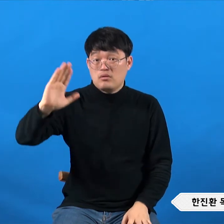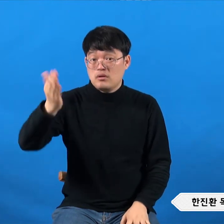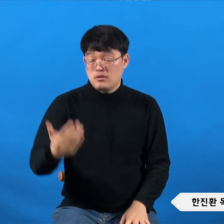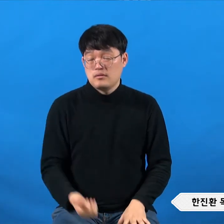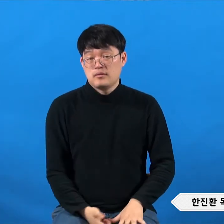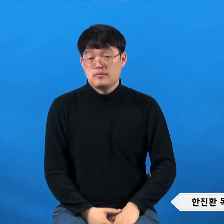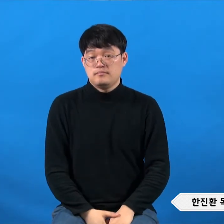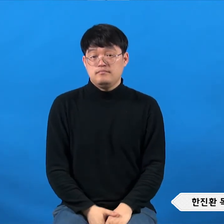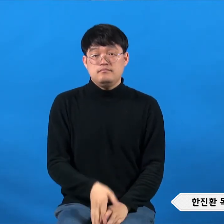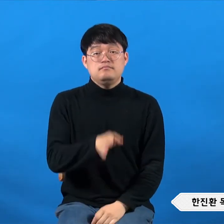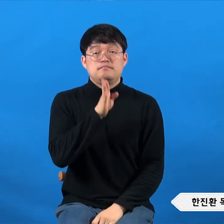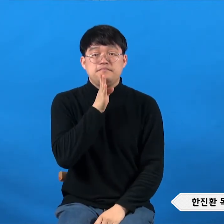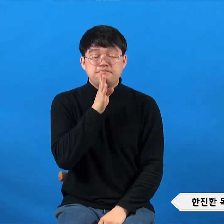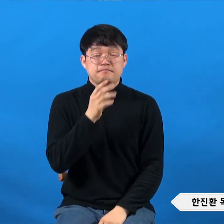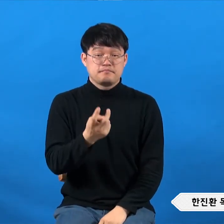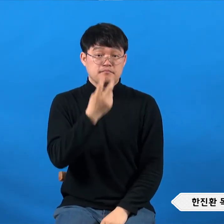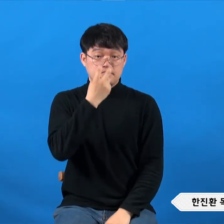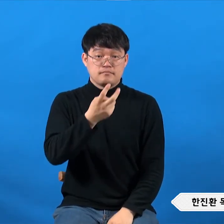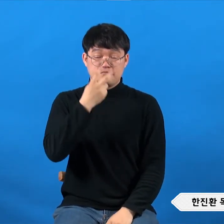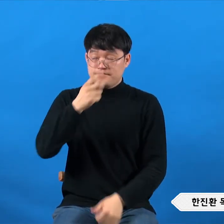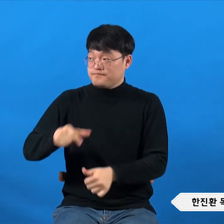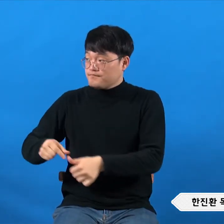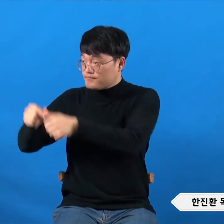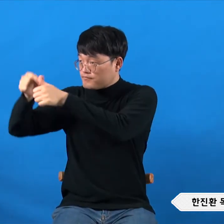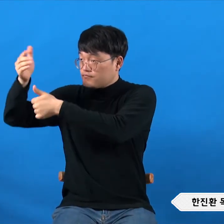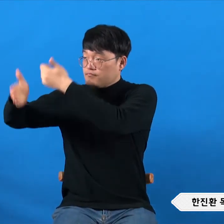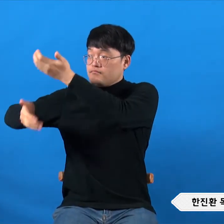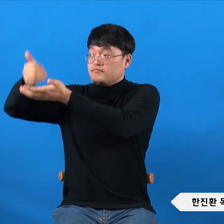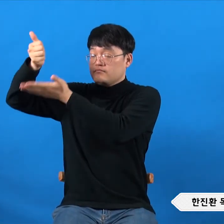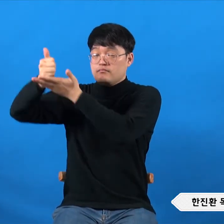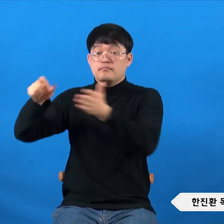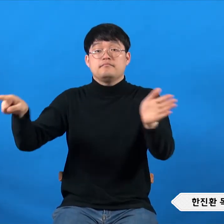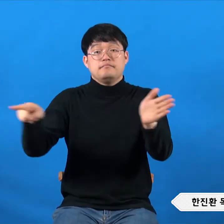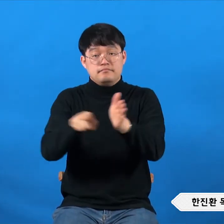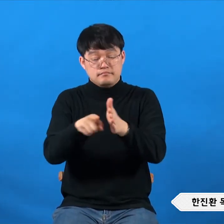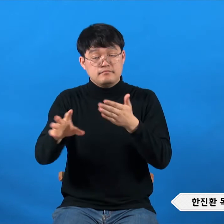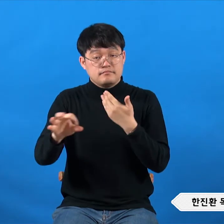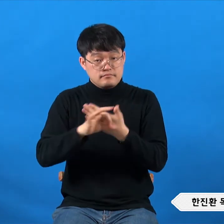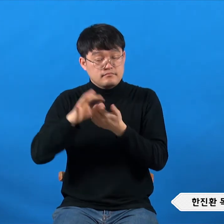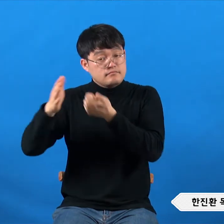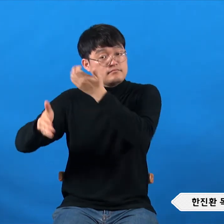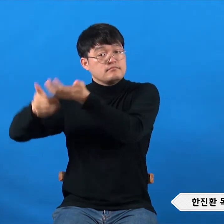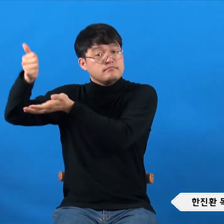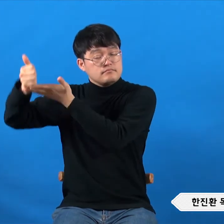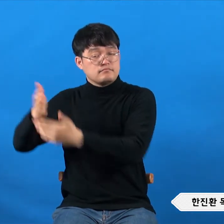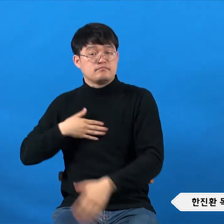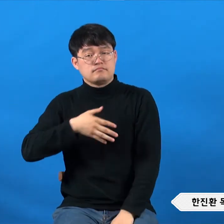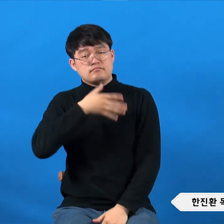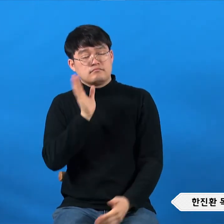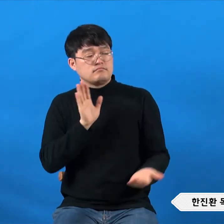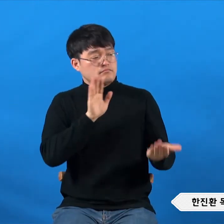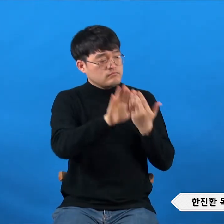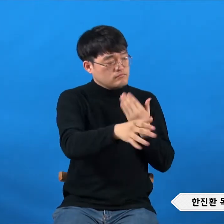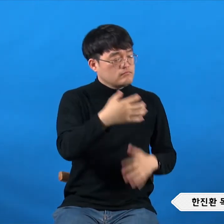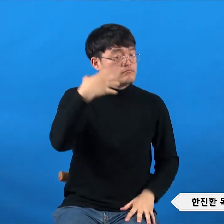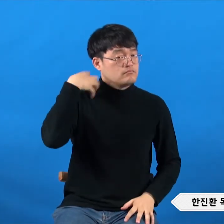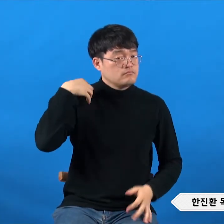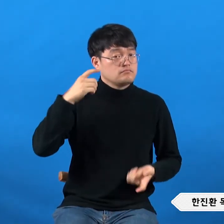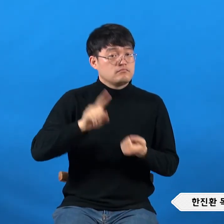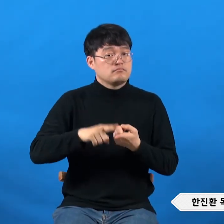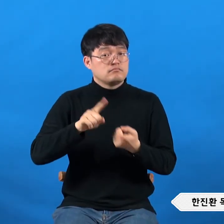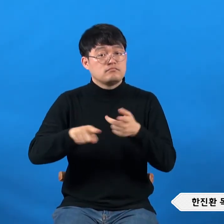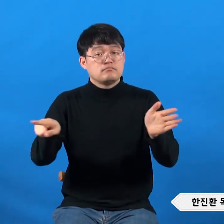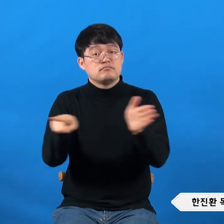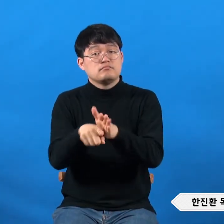됩니까? 정말 생명을 붙드신 분이 하나님이시라는 것을 믿는다면 그 하나님이 내 노후도 책임질 것을